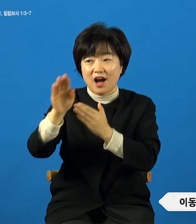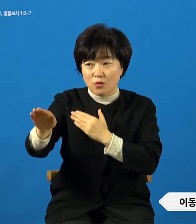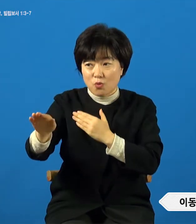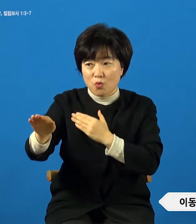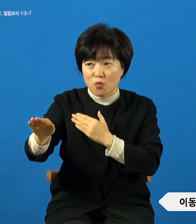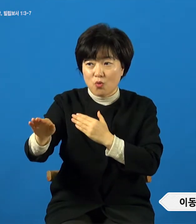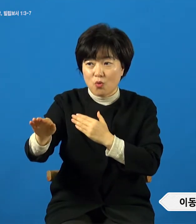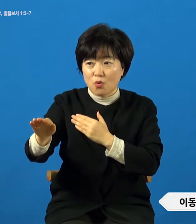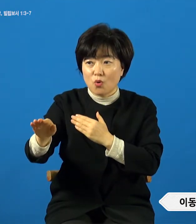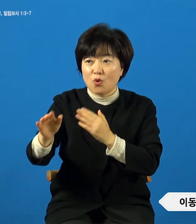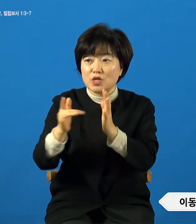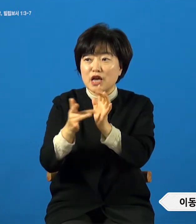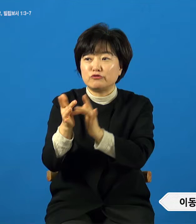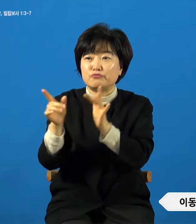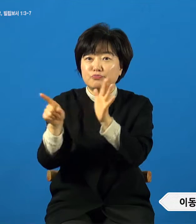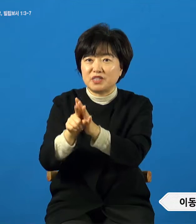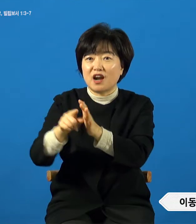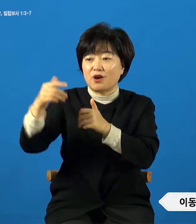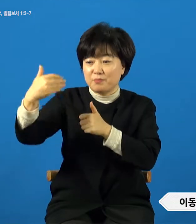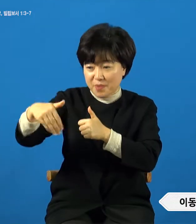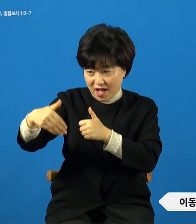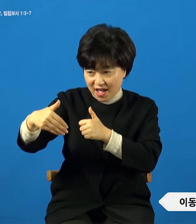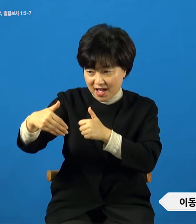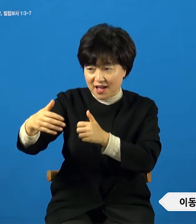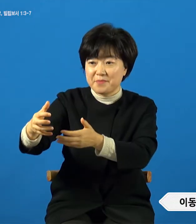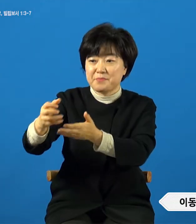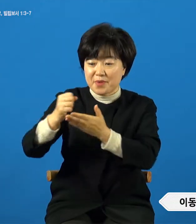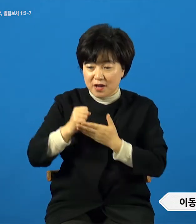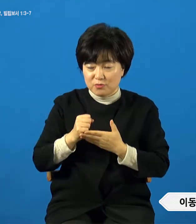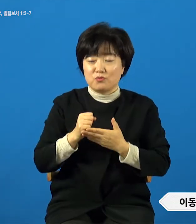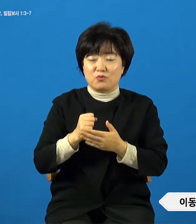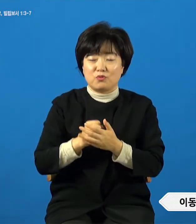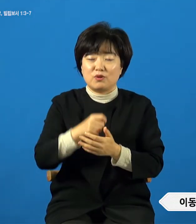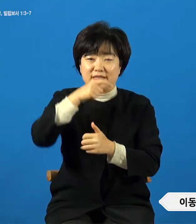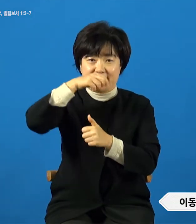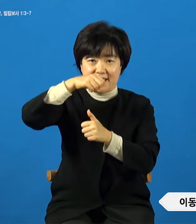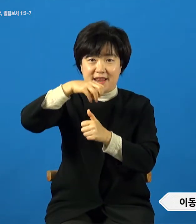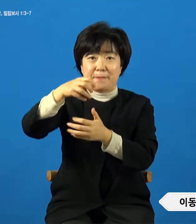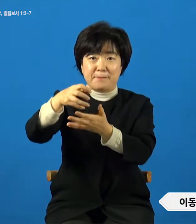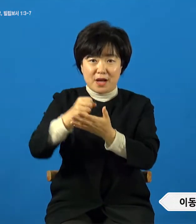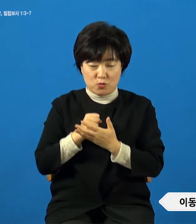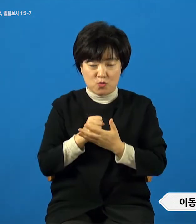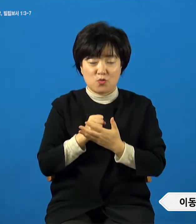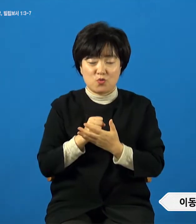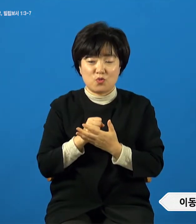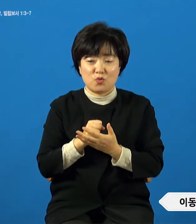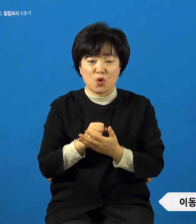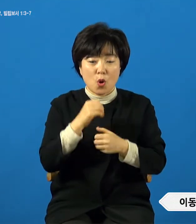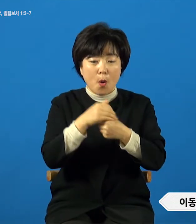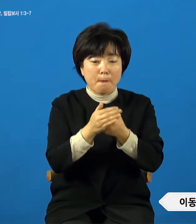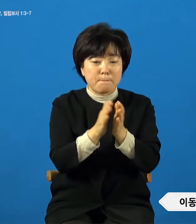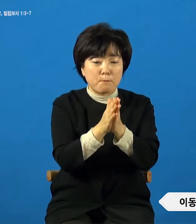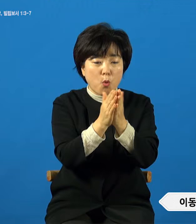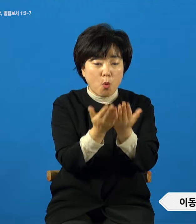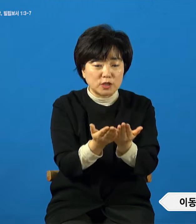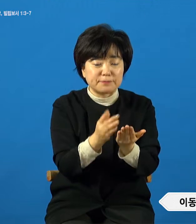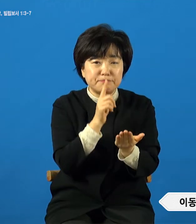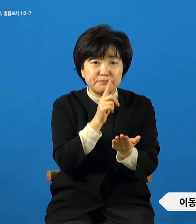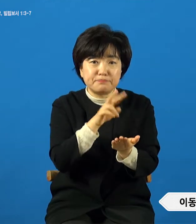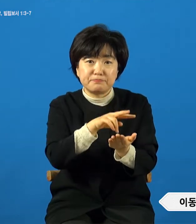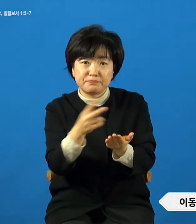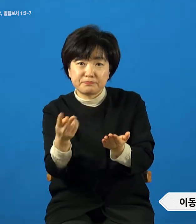세례를 받습니다. 그리고 맥킨타이어와 또 한 분의 성경 번역을 중점적으로 하고 있던 존